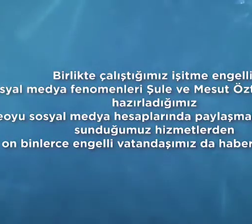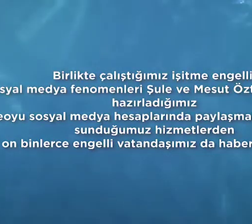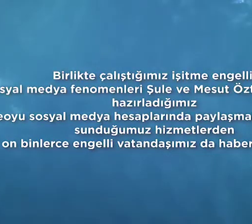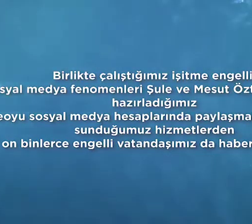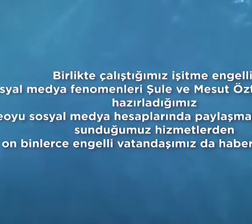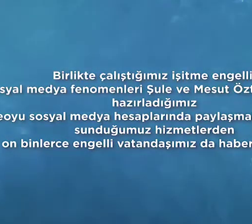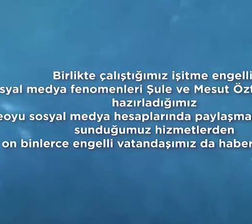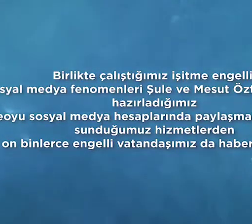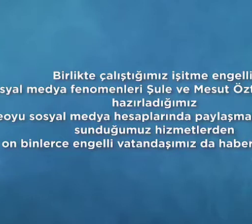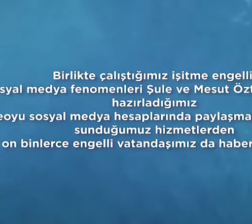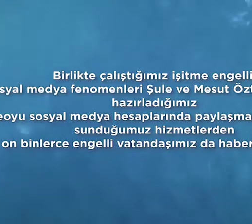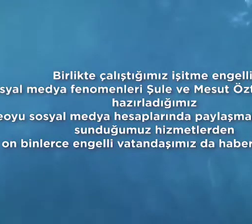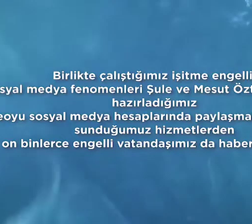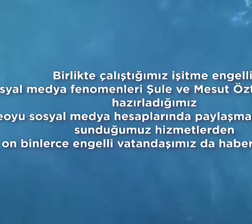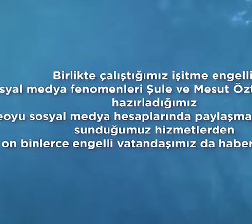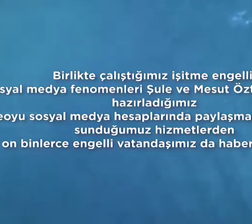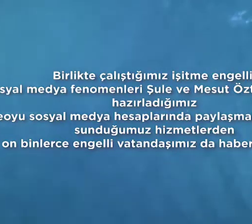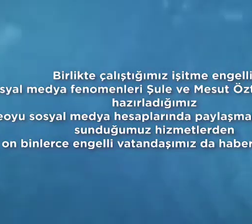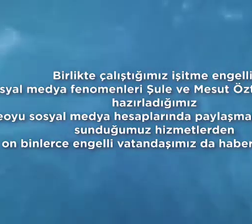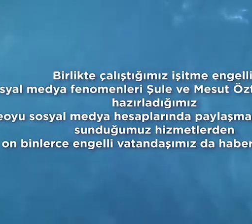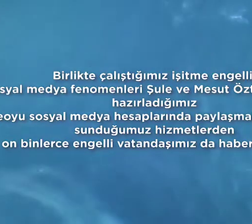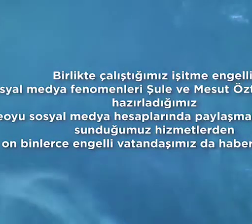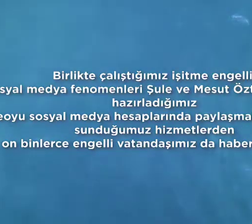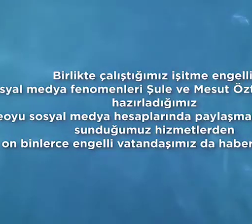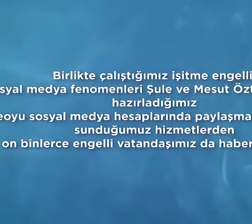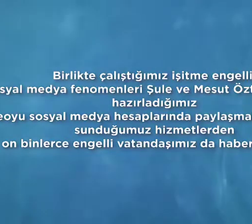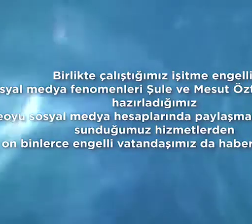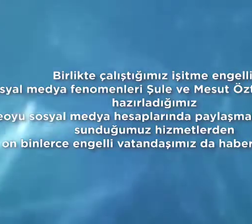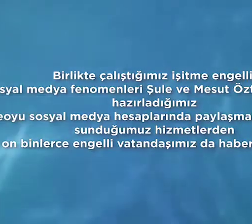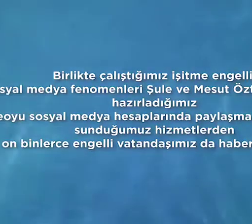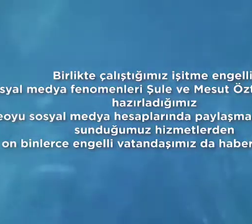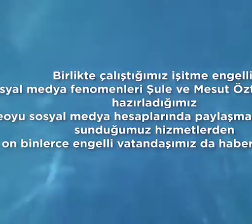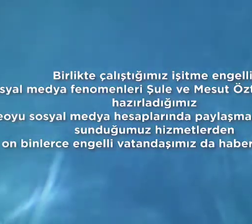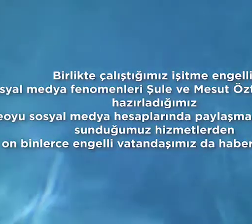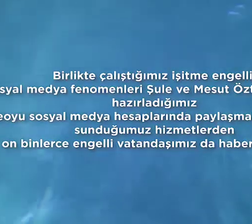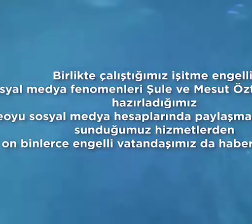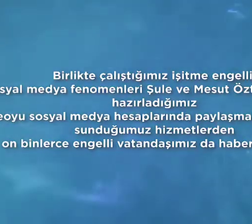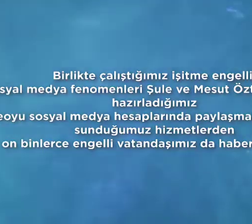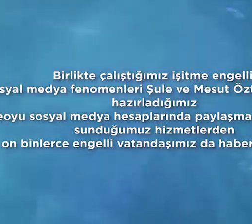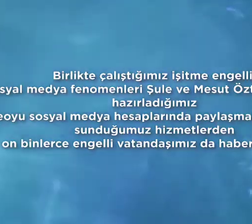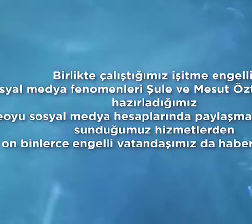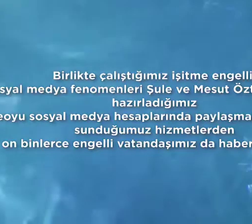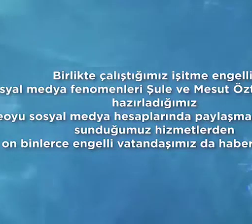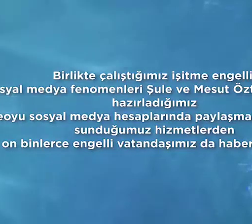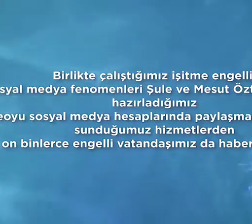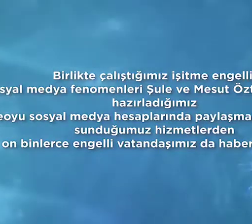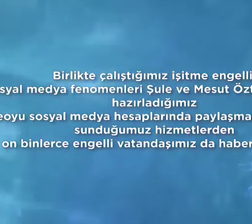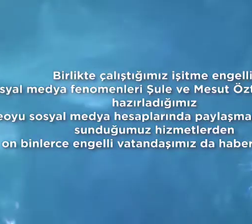hazırladığımız videoyu sosyal medya hesaplarında paylaşmalarıyla birlikte sunduğumuz hizmetlerden on binlerce engelli vatandaşımız da